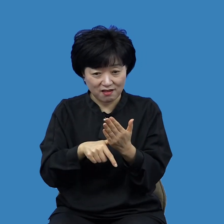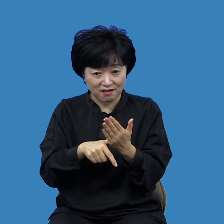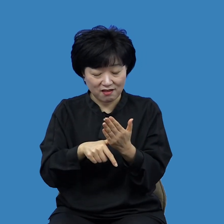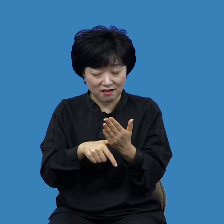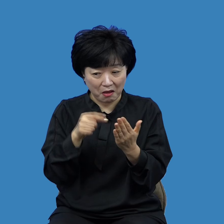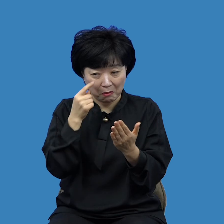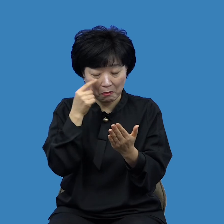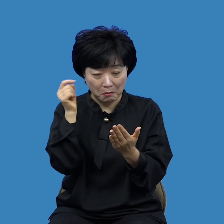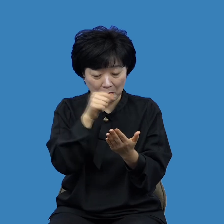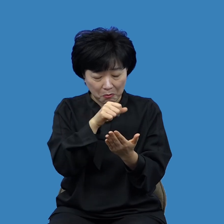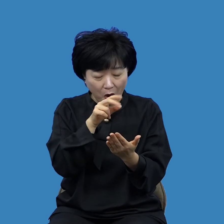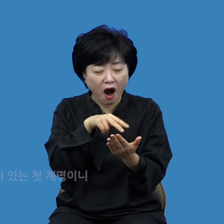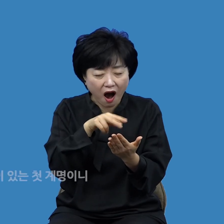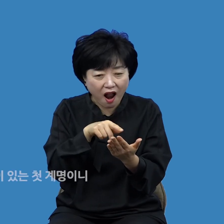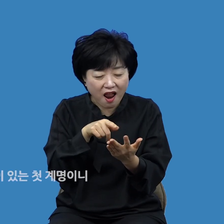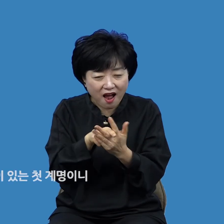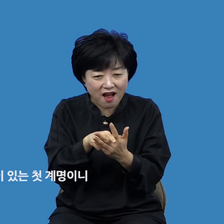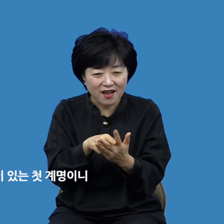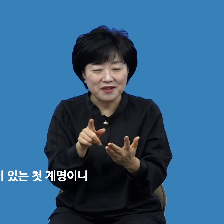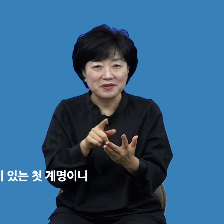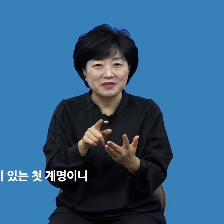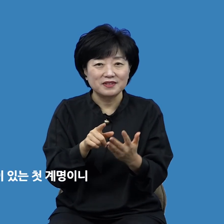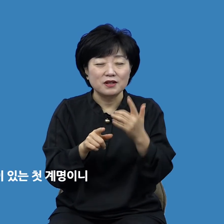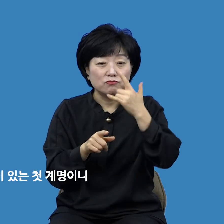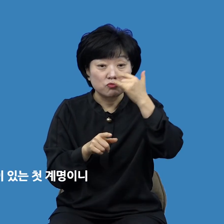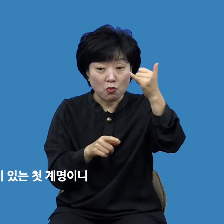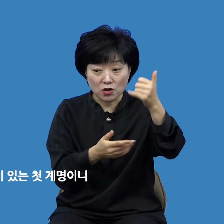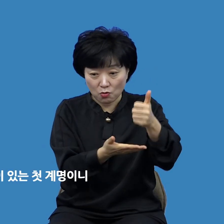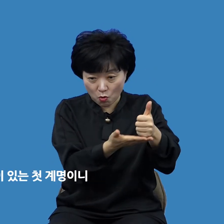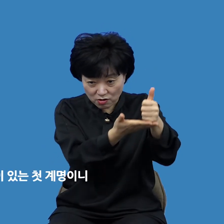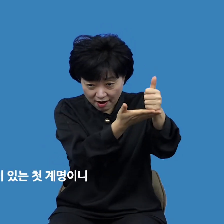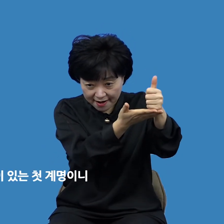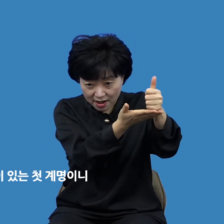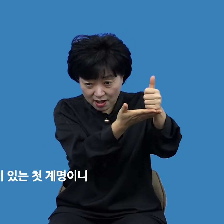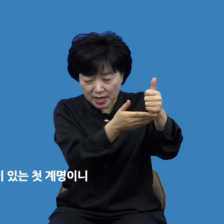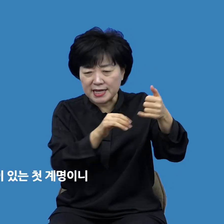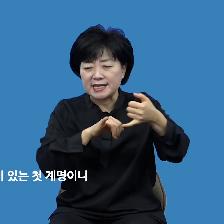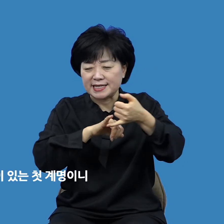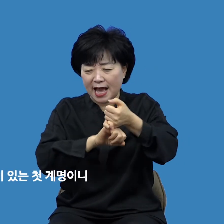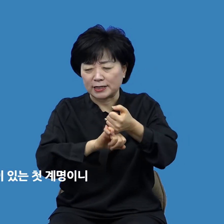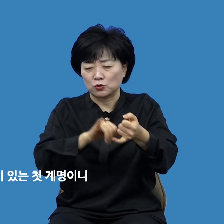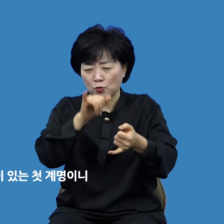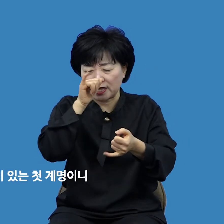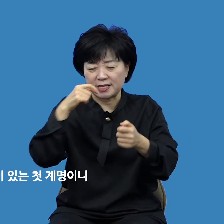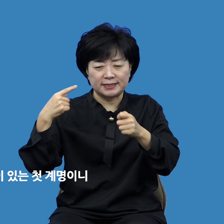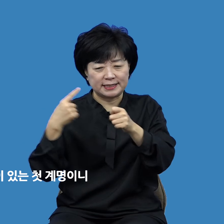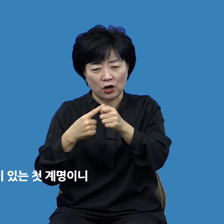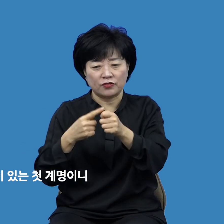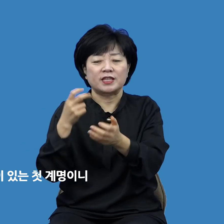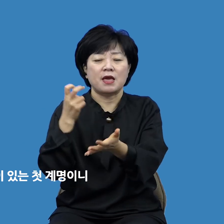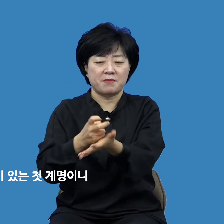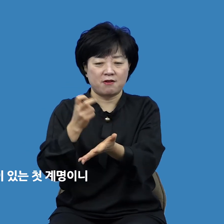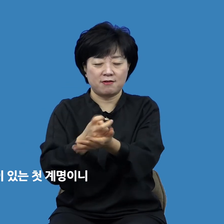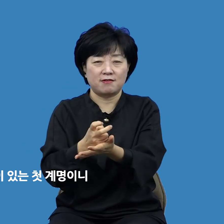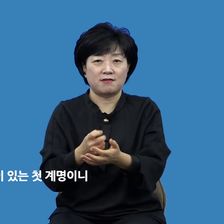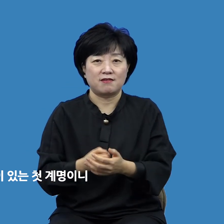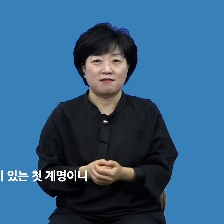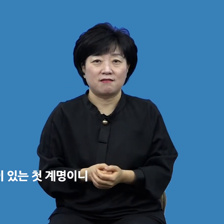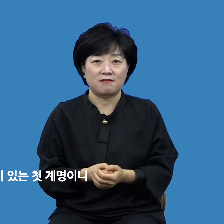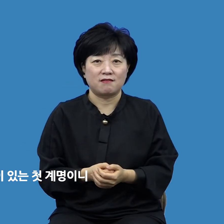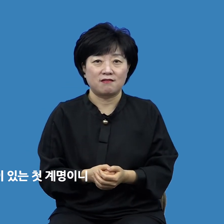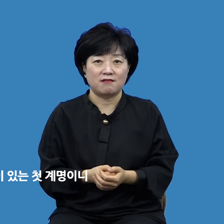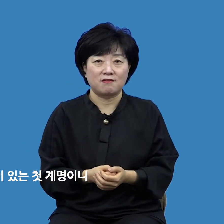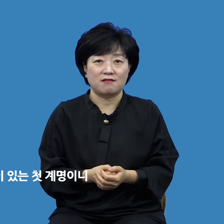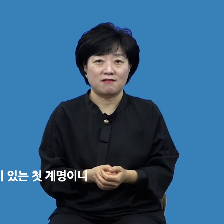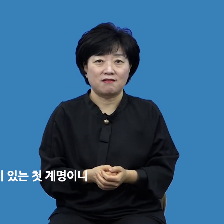이렇게 눈치채셨나 모르겠는데, 내 아버지와 어머니를 공경하라. 이것은 약속이 있는 첫 계명이니. 이거